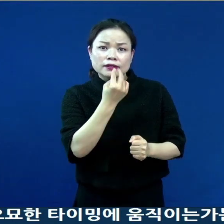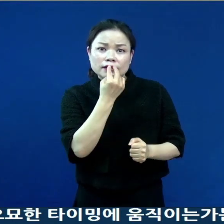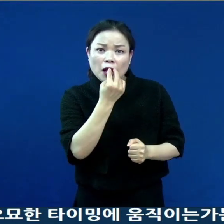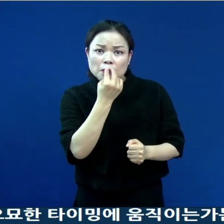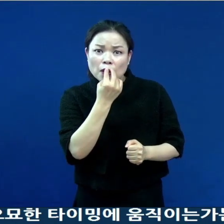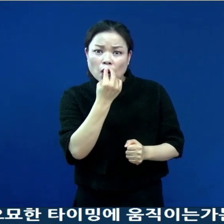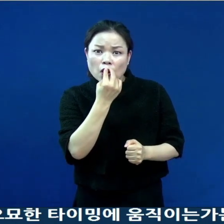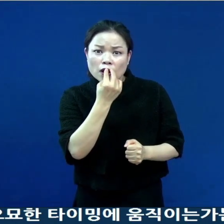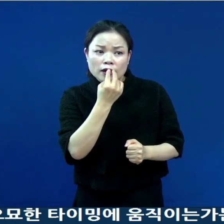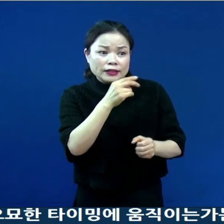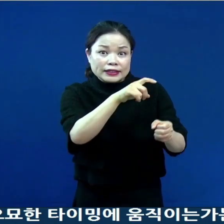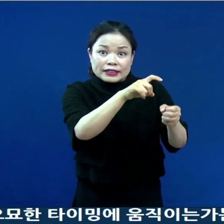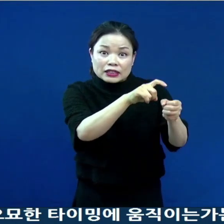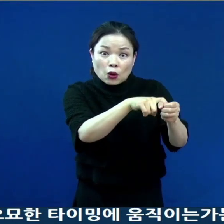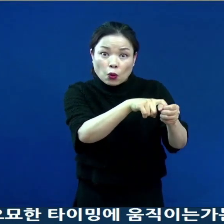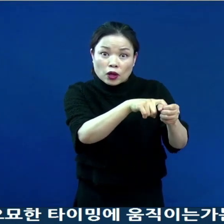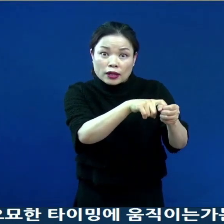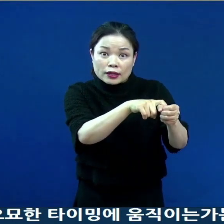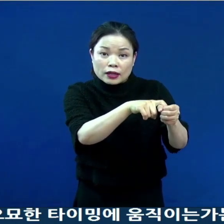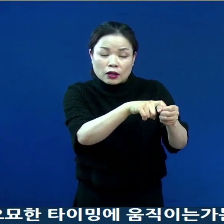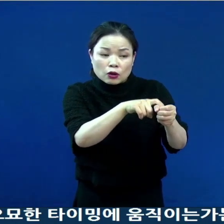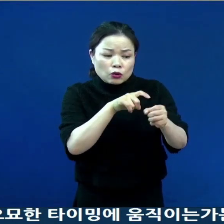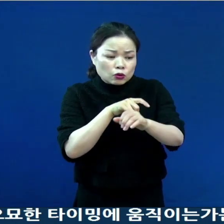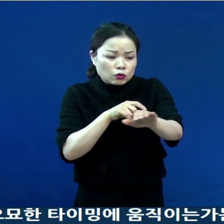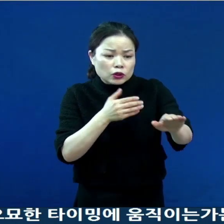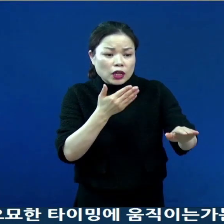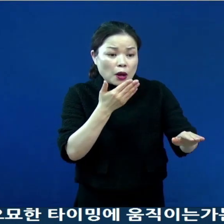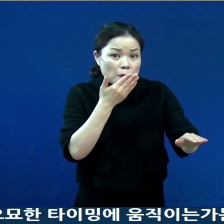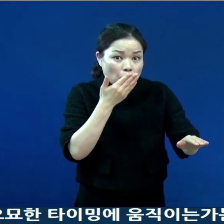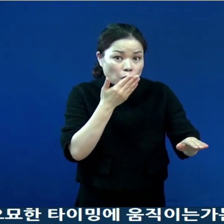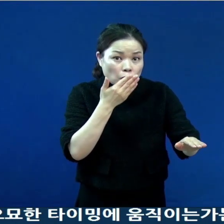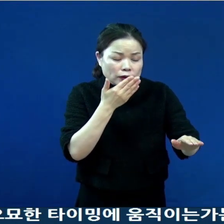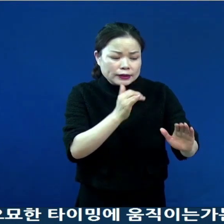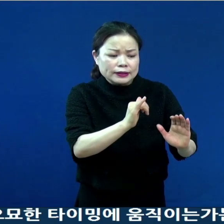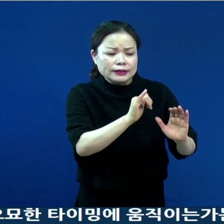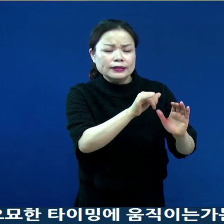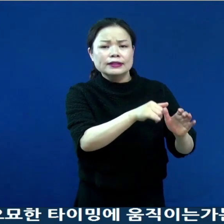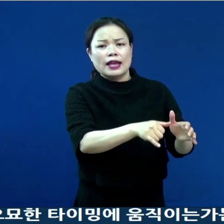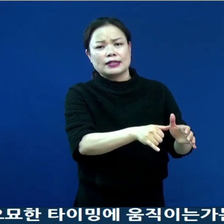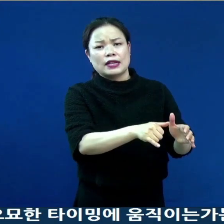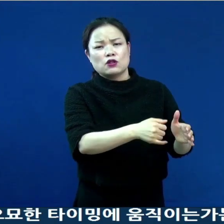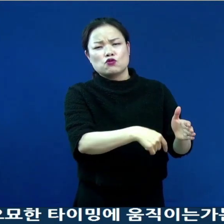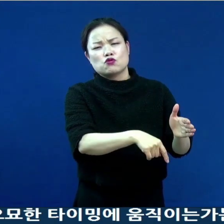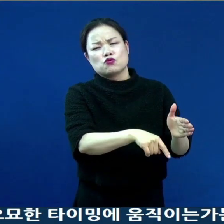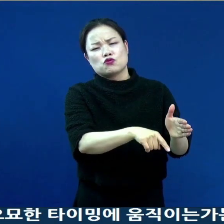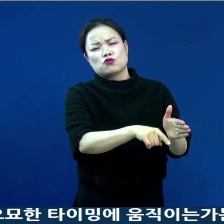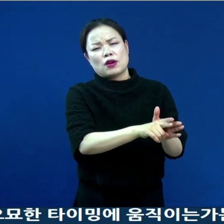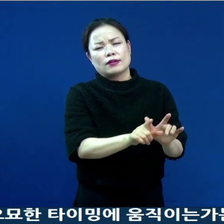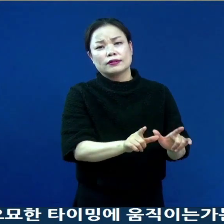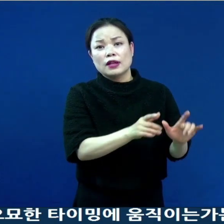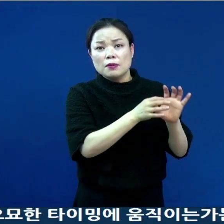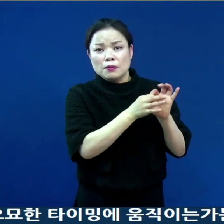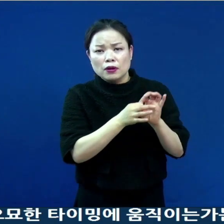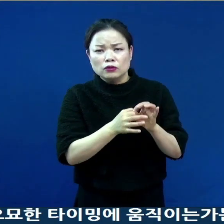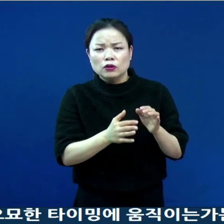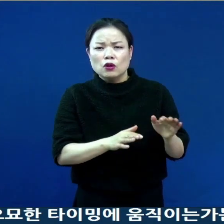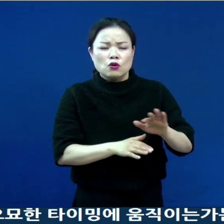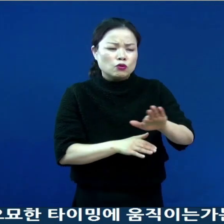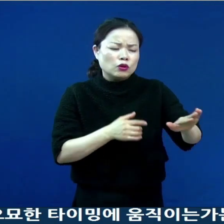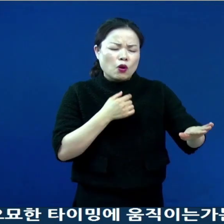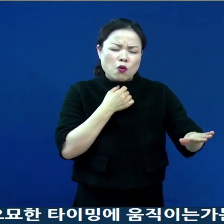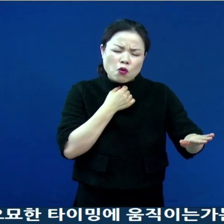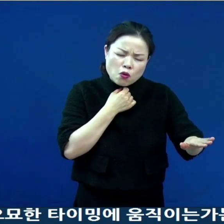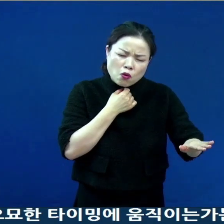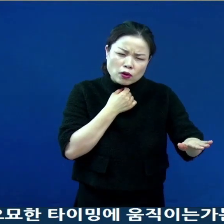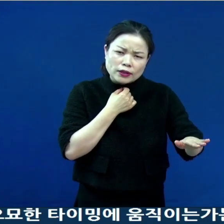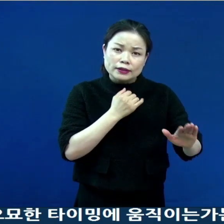생명의 떡이 우리가 먹고 있는 세상을 위해서 그렇게 살아가면서 우리가 추구하고 있는